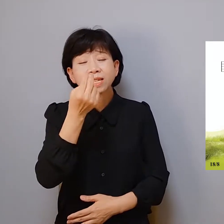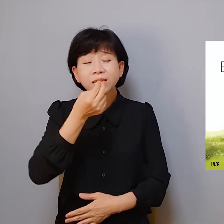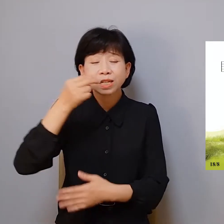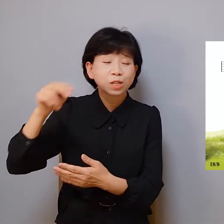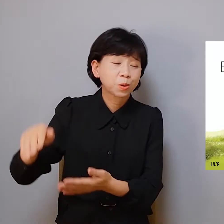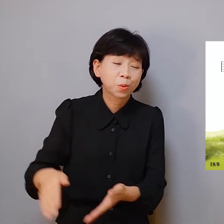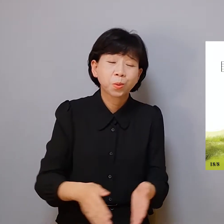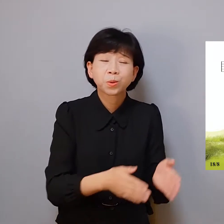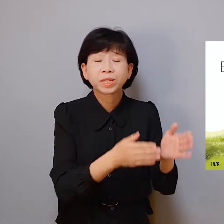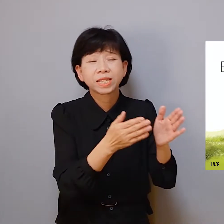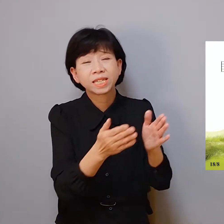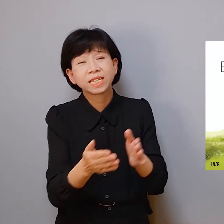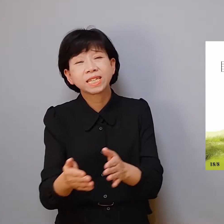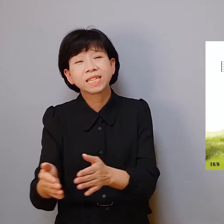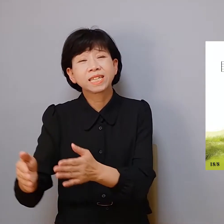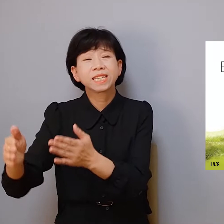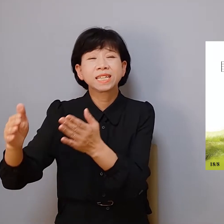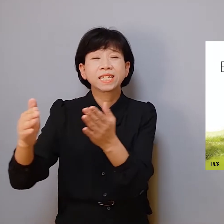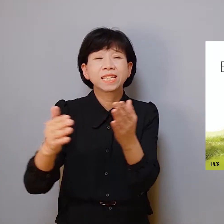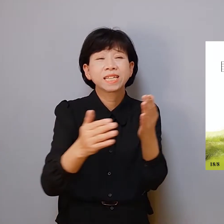주님만이 길이오니